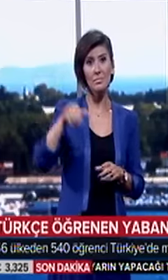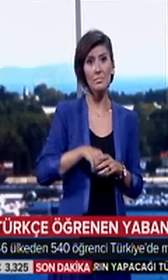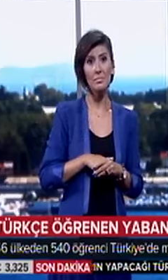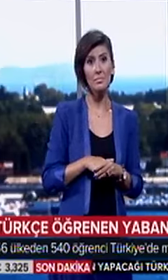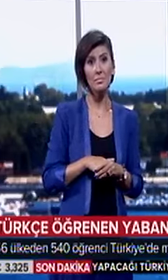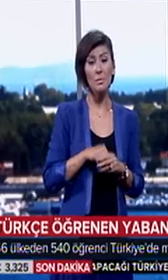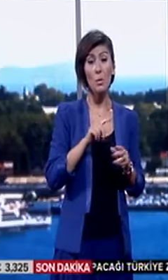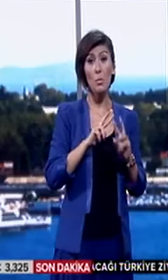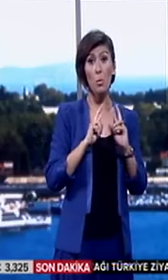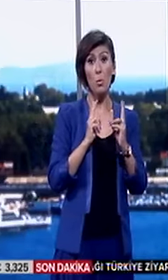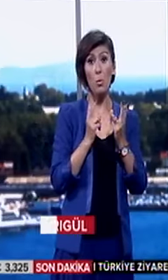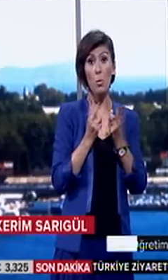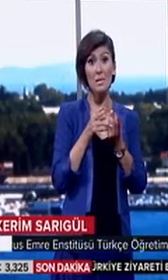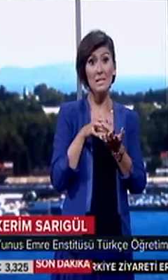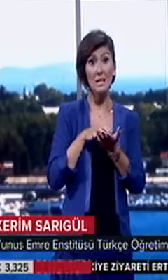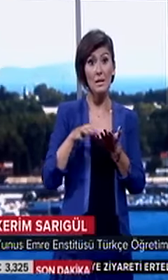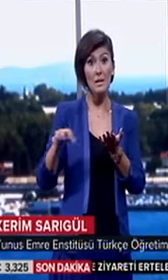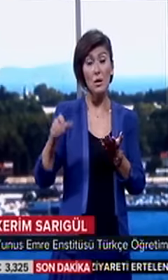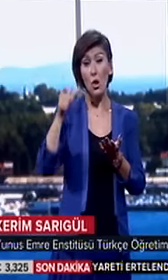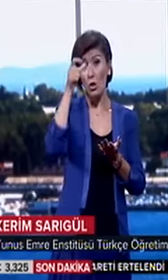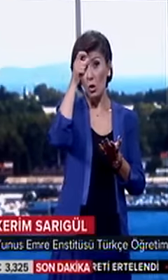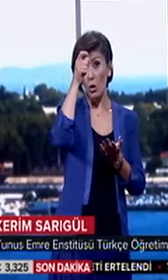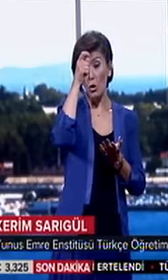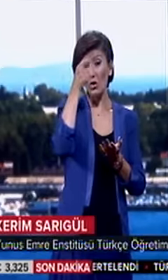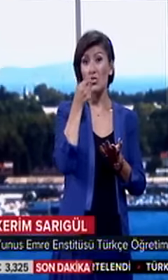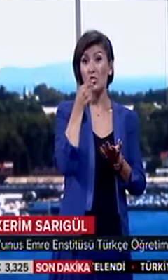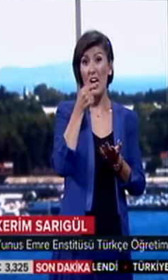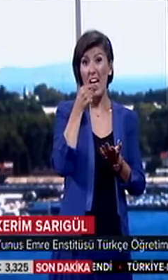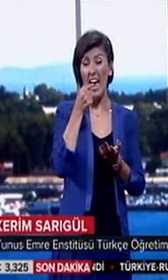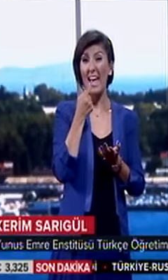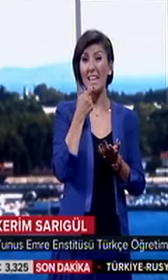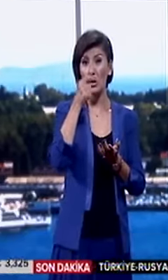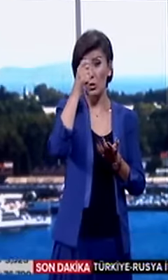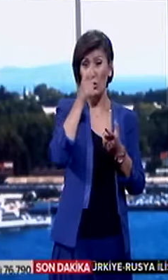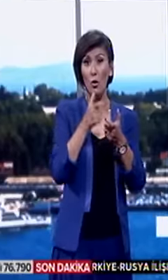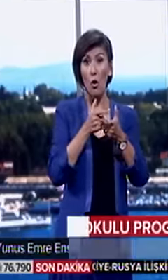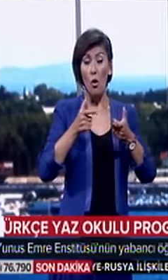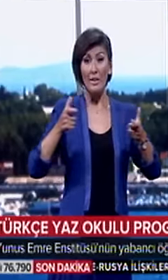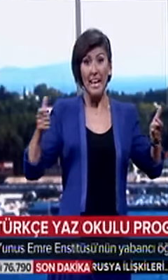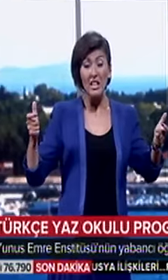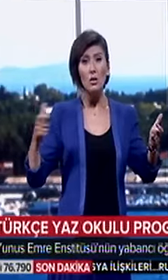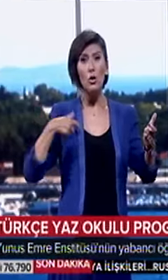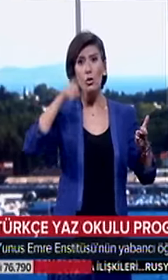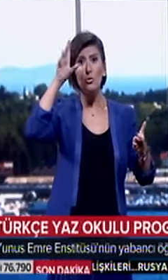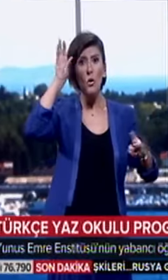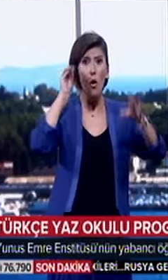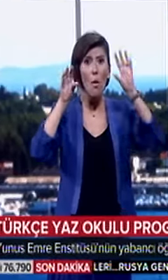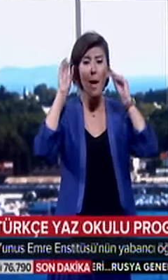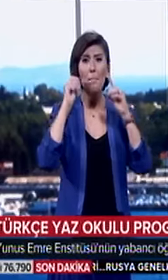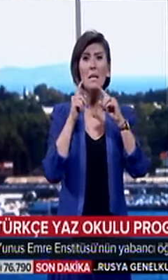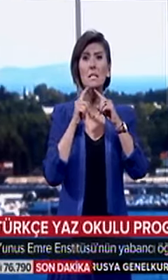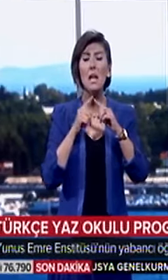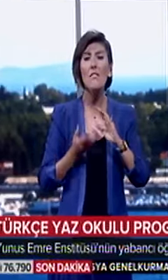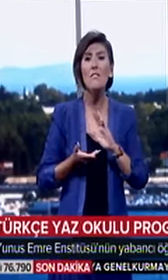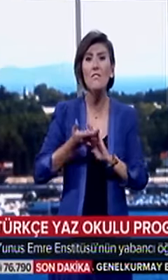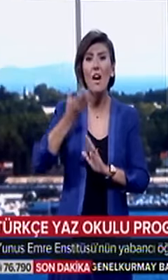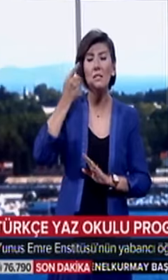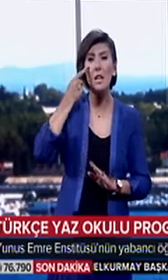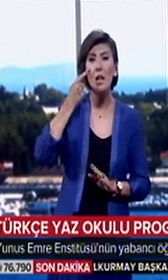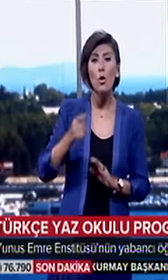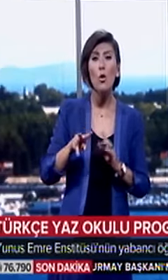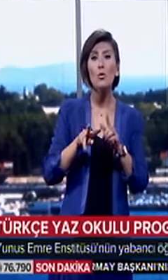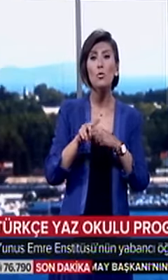Uluslararası alanda Türkçe ve Türkiye özellikle geliştikçe, görünürlüğü arttıkça Türkçe öğrenmek isteyenlerin sayısı artıyor. Biz